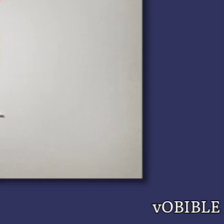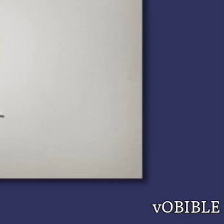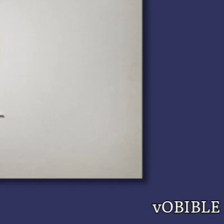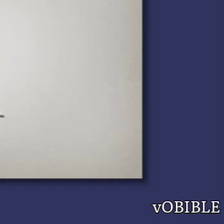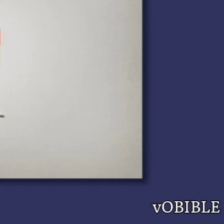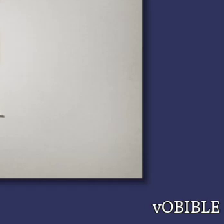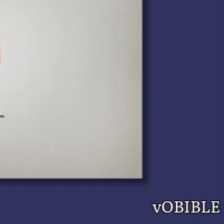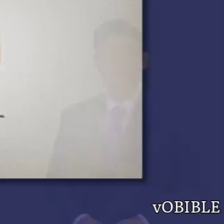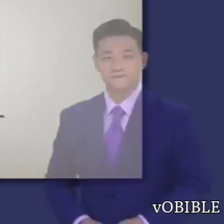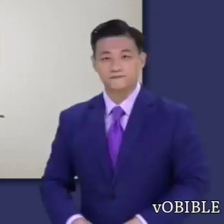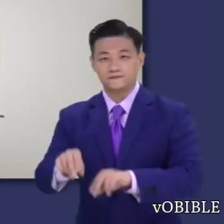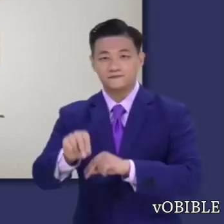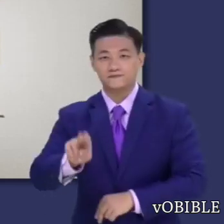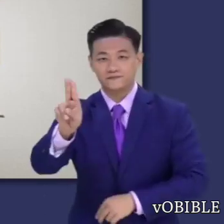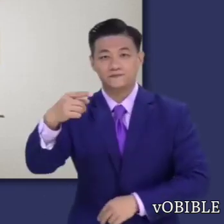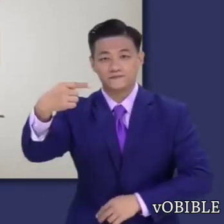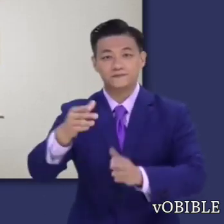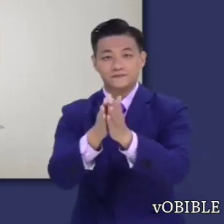约翰一书简介。